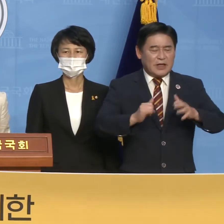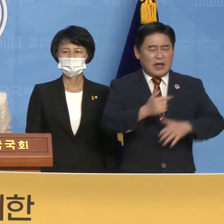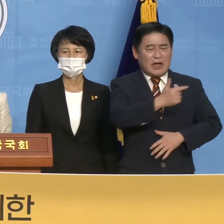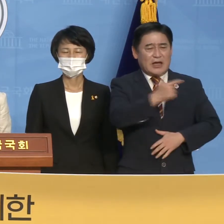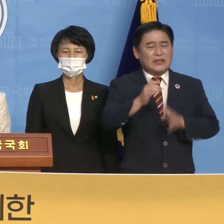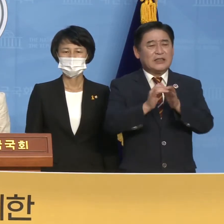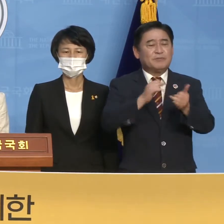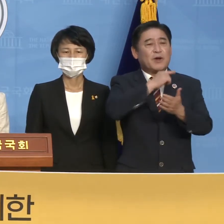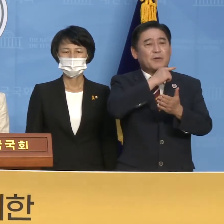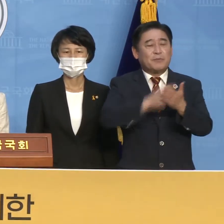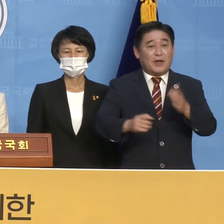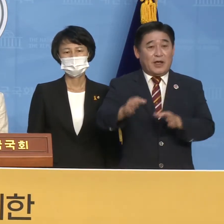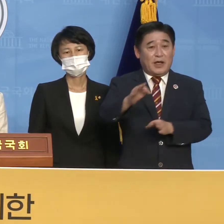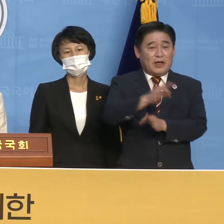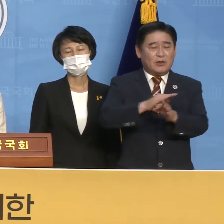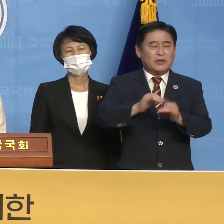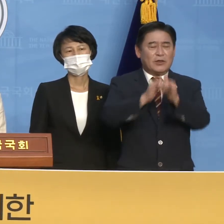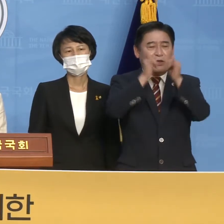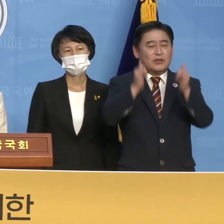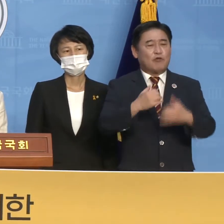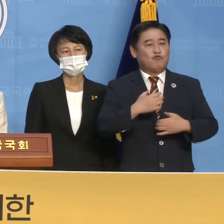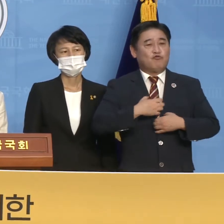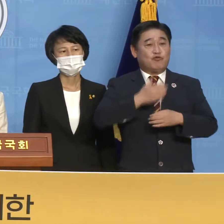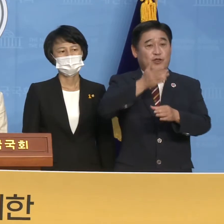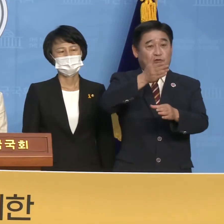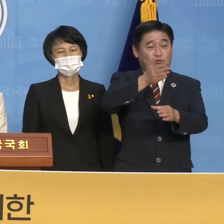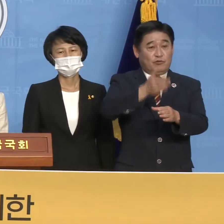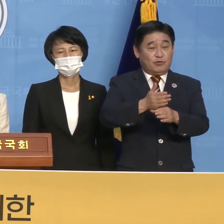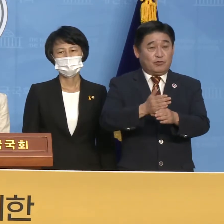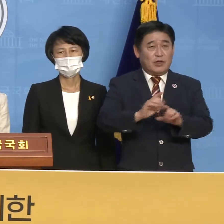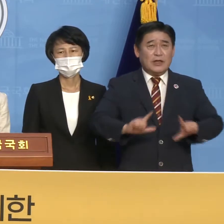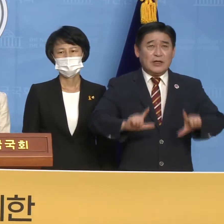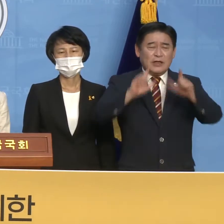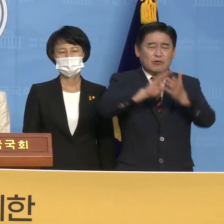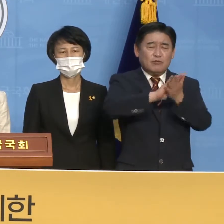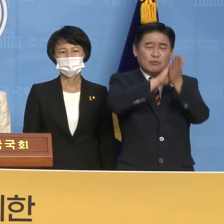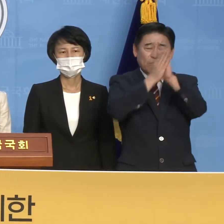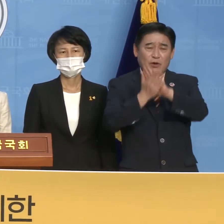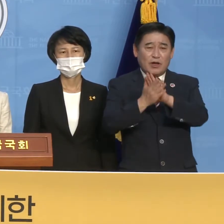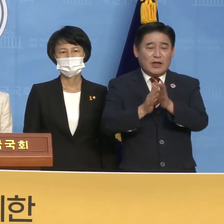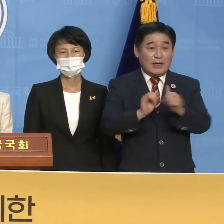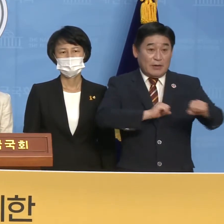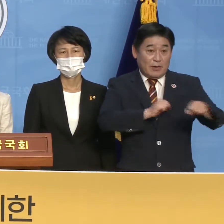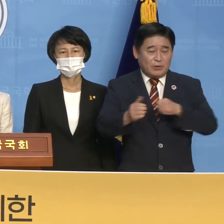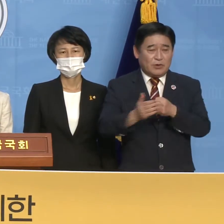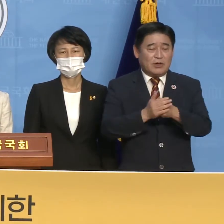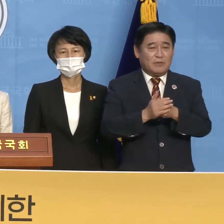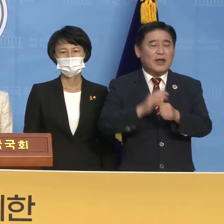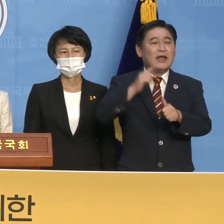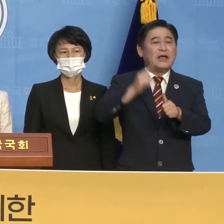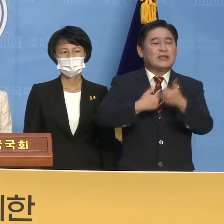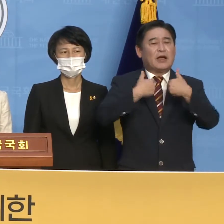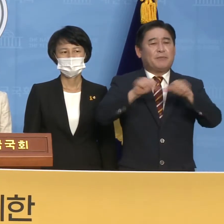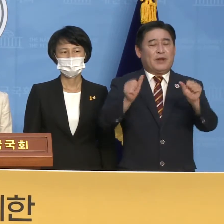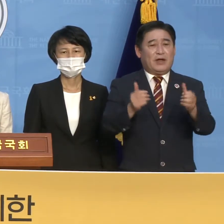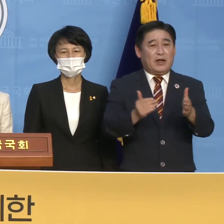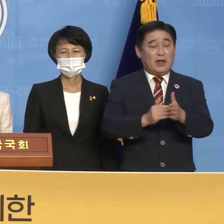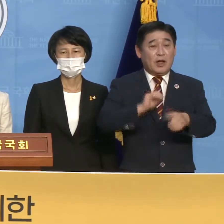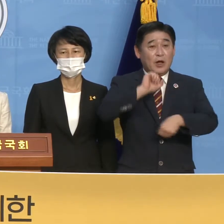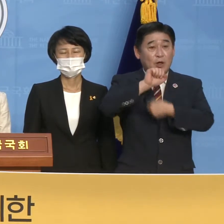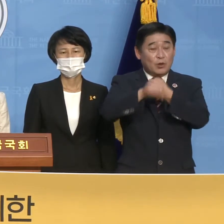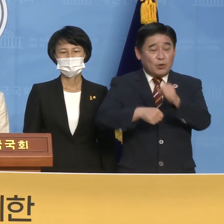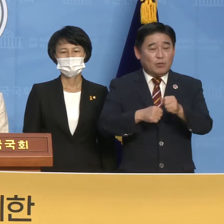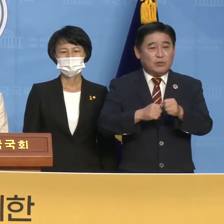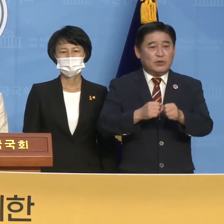막대한 인명피해와 경제적 사회적 위기를 겪고 있습니다. 기후변화와 인간 활동으로 생태계와 서식지가 파괴되고